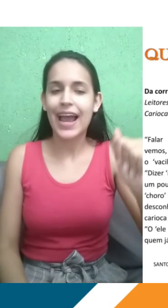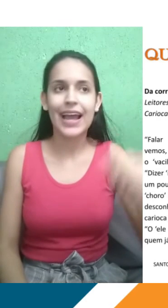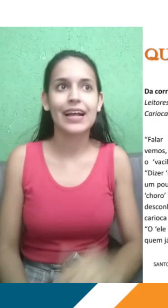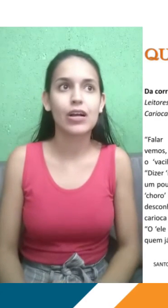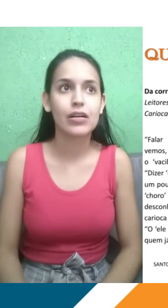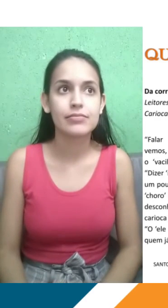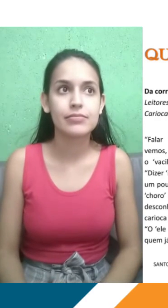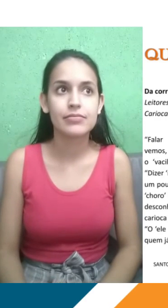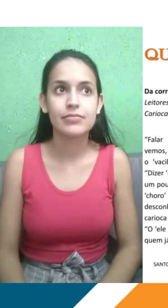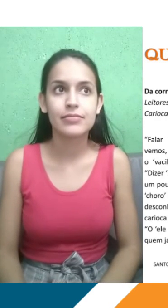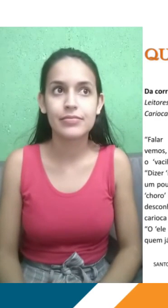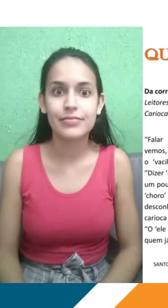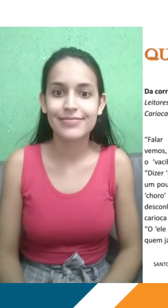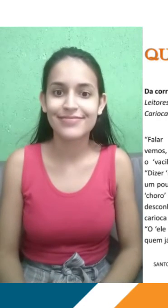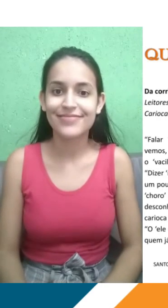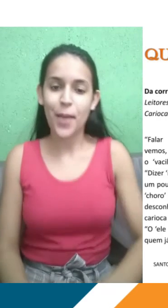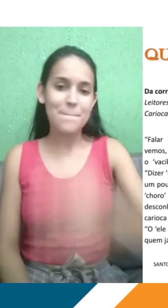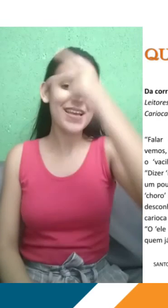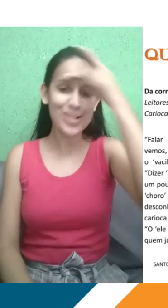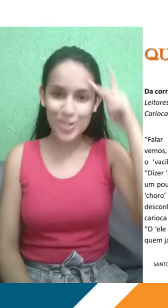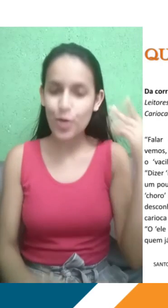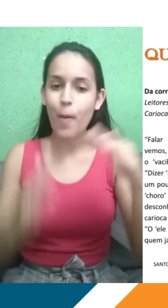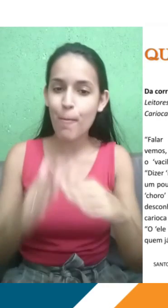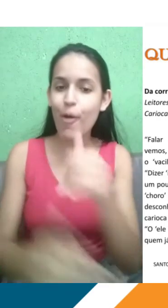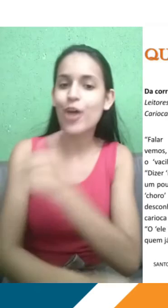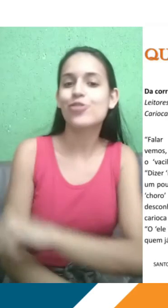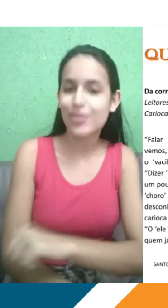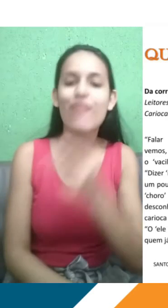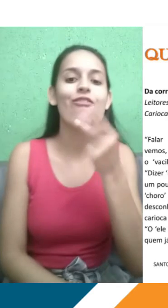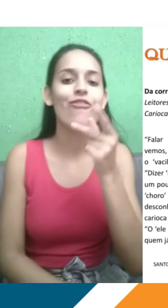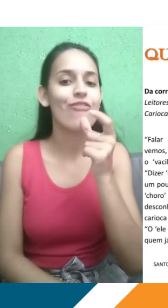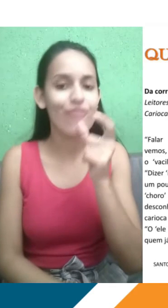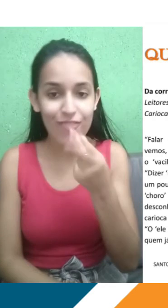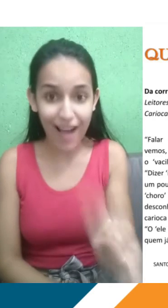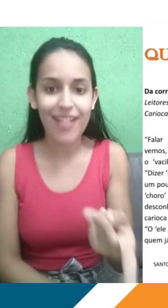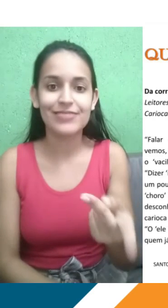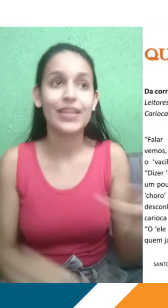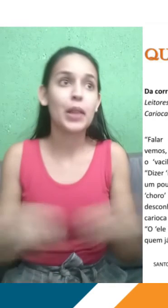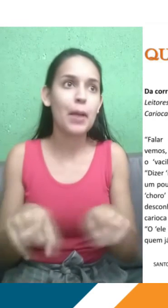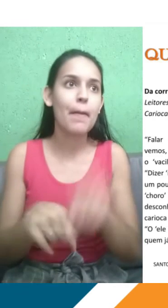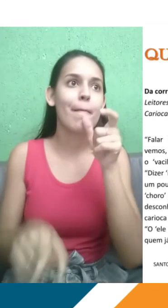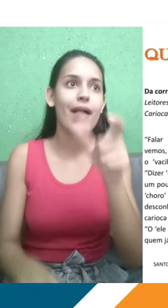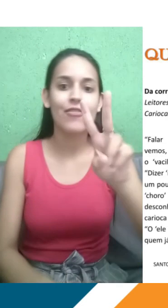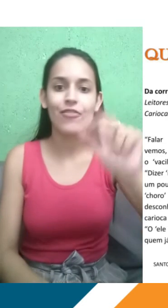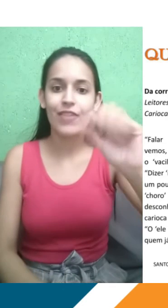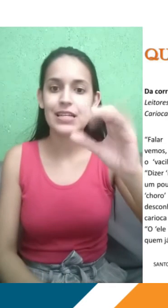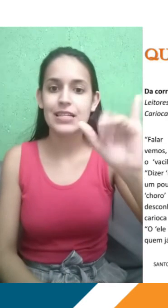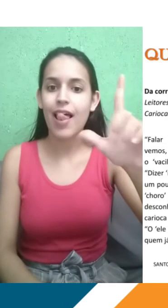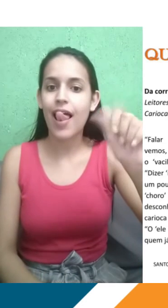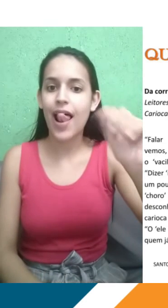tipicamente carioca. Pedir um choro ao garçom é invenção carioca. Chamar um quase desconhecido